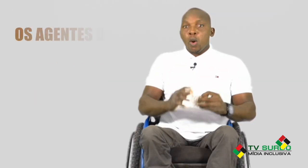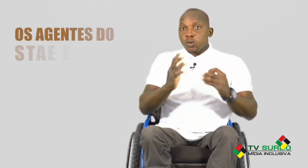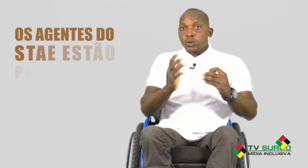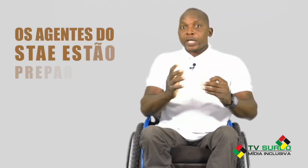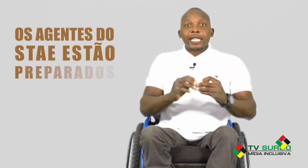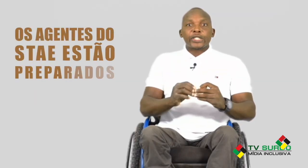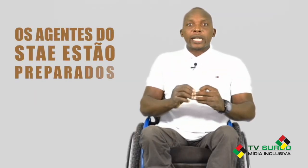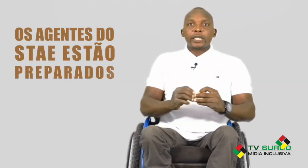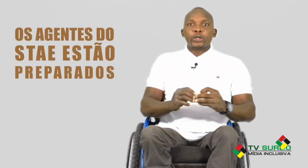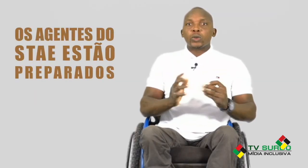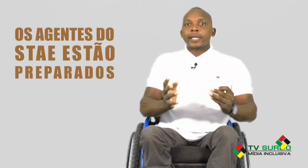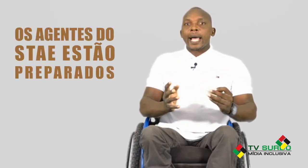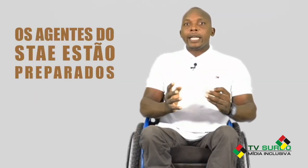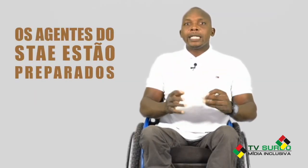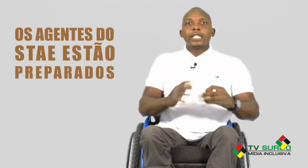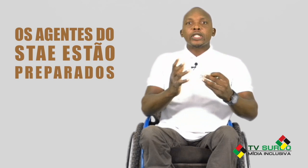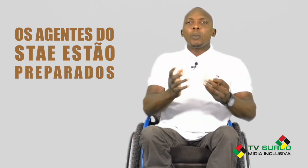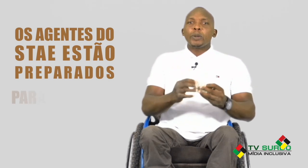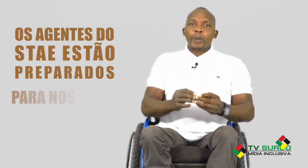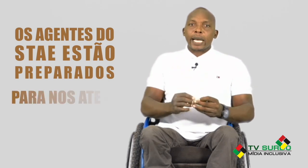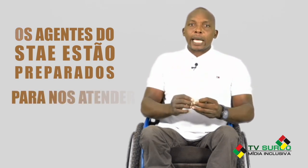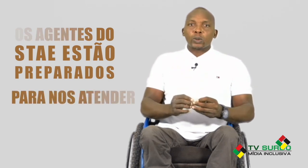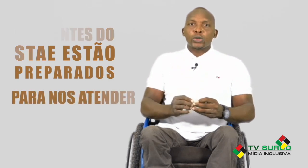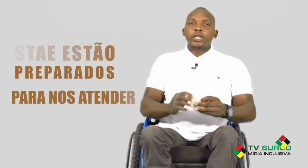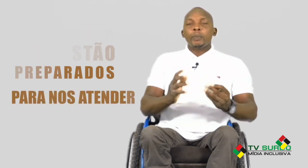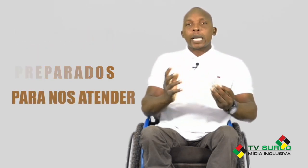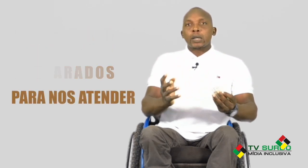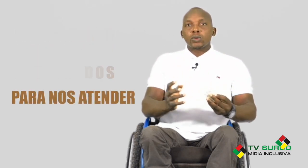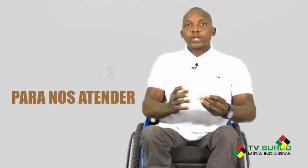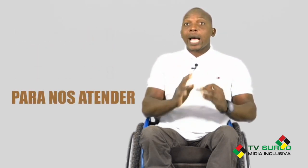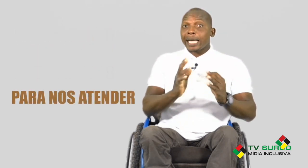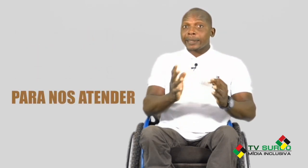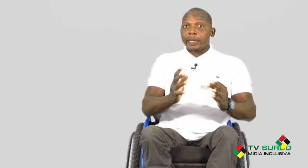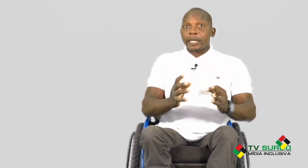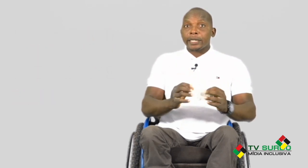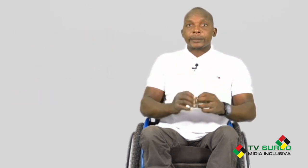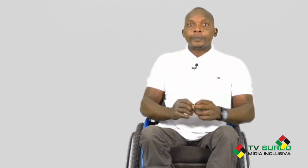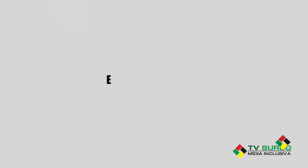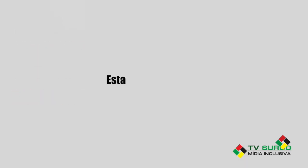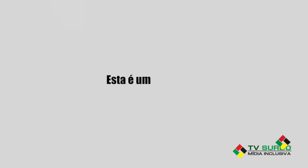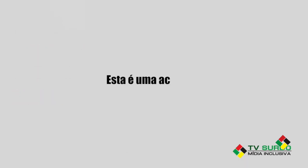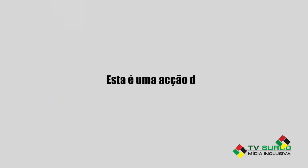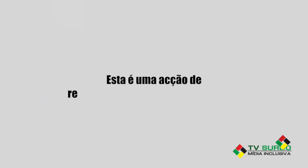Os agentes do STAE estão preparados para nos atender.